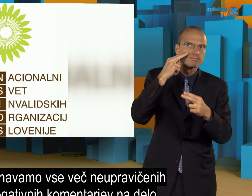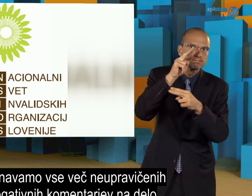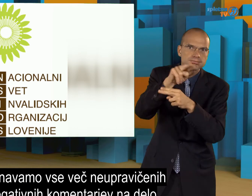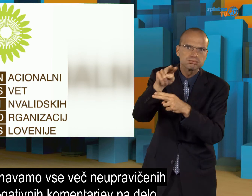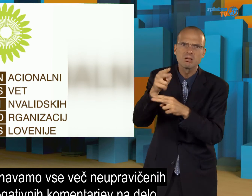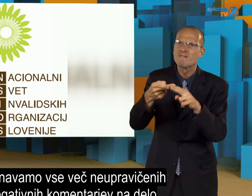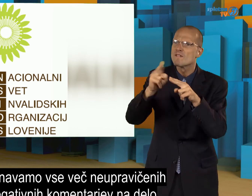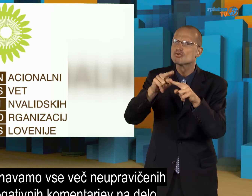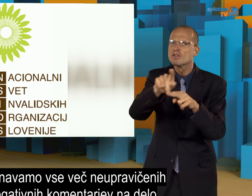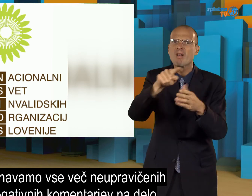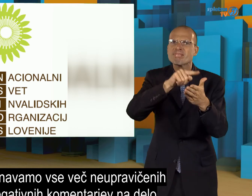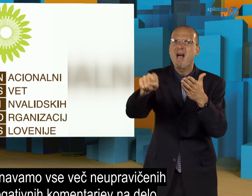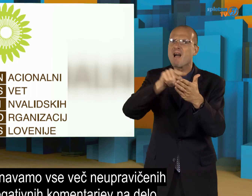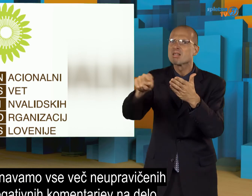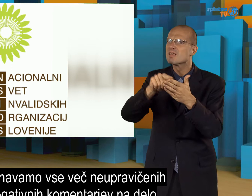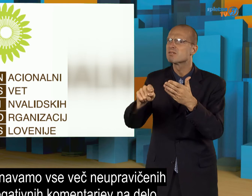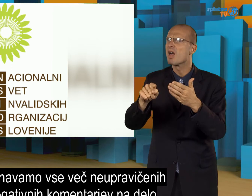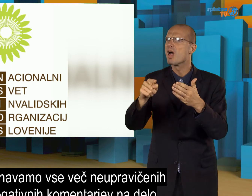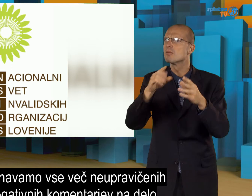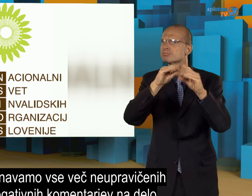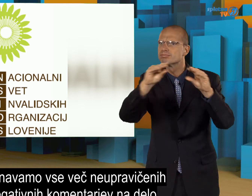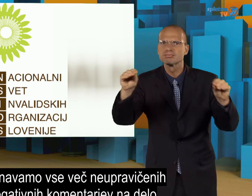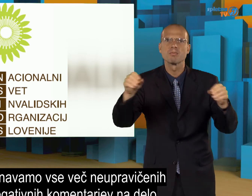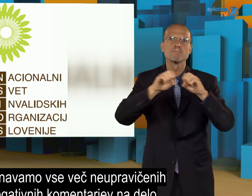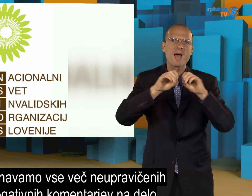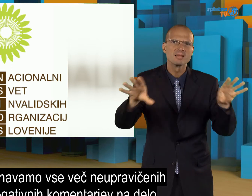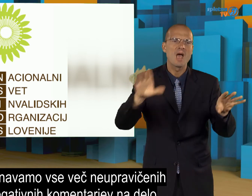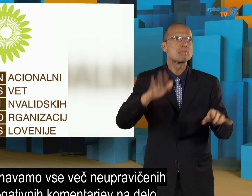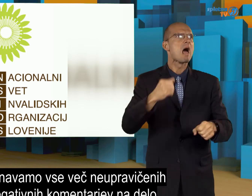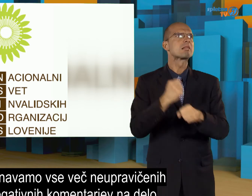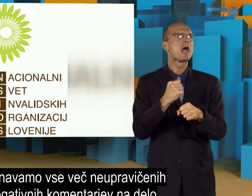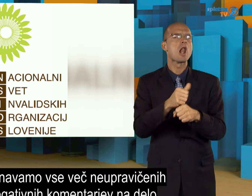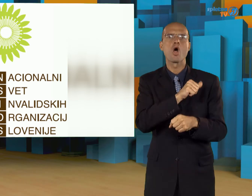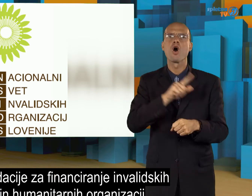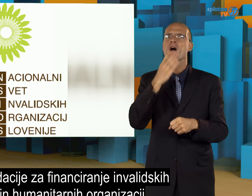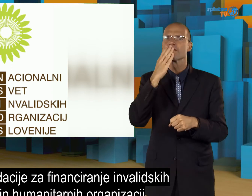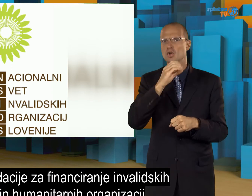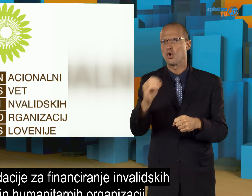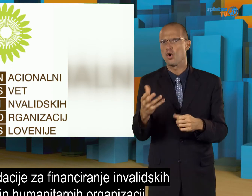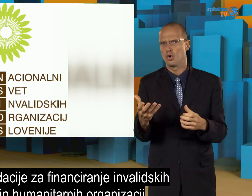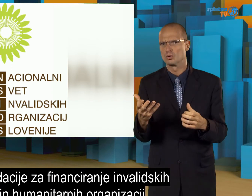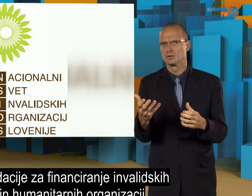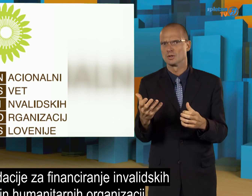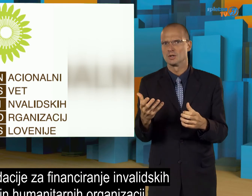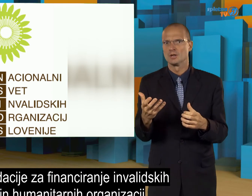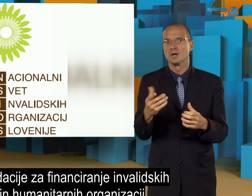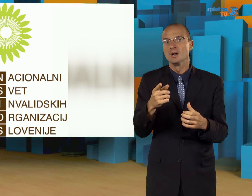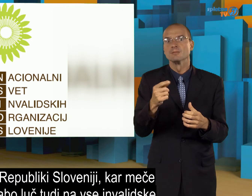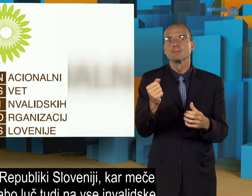Zaznavamo vse več neupravičenih negativnih komentarjev na delo Fundacije za financiranje invalidskih in humanitarnih